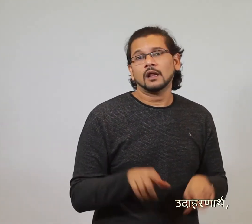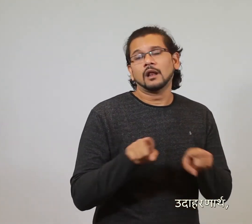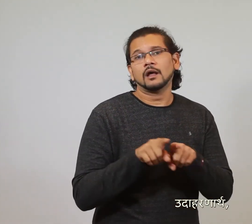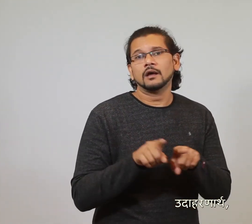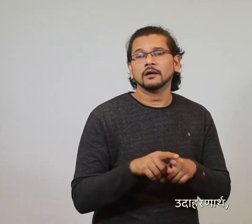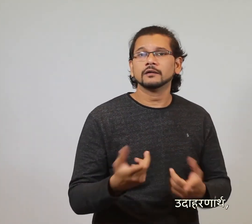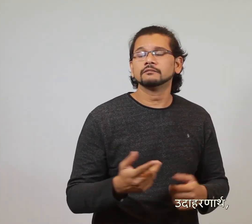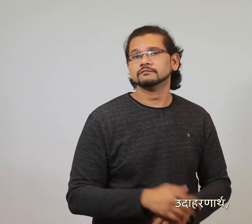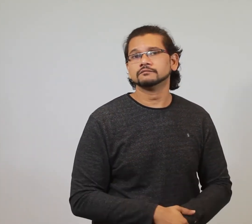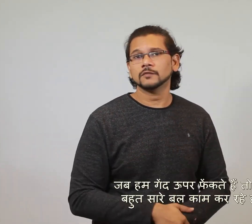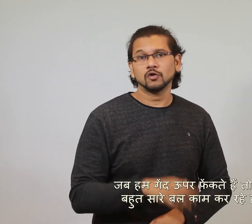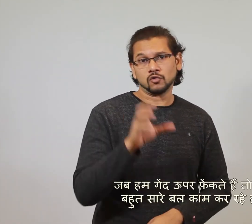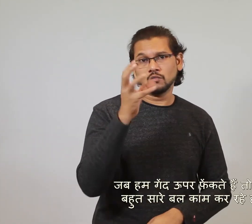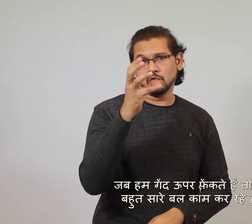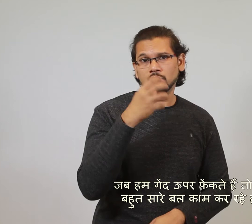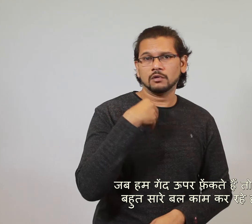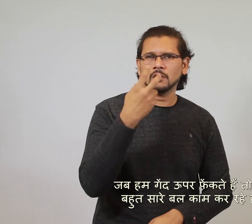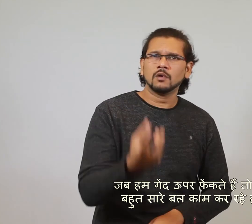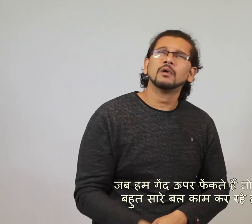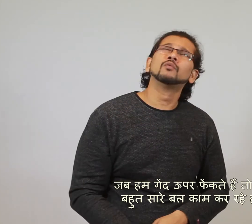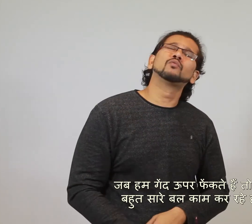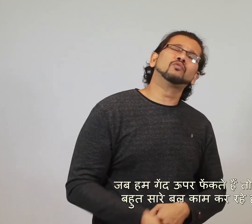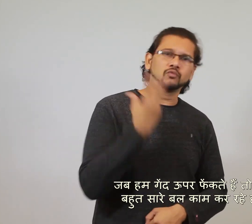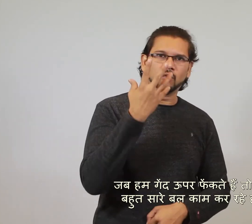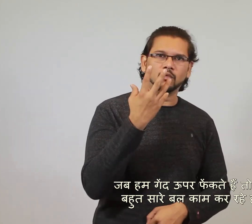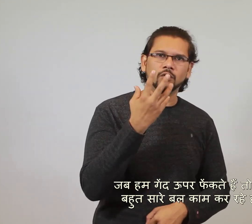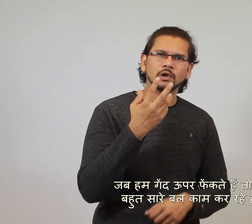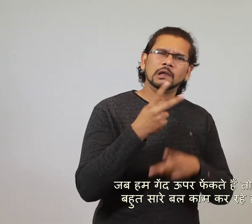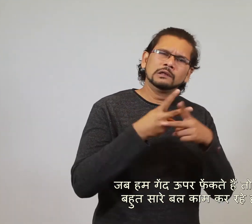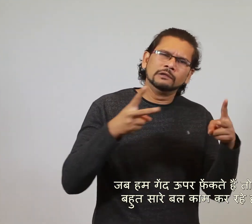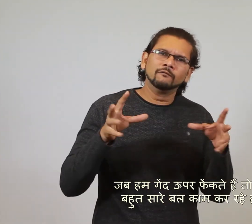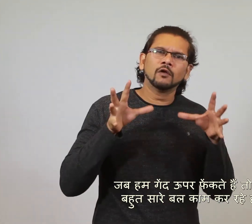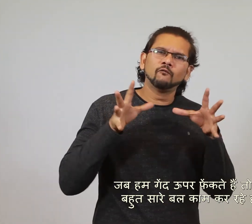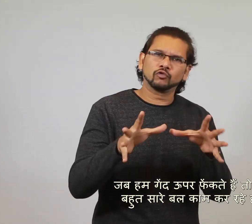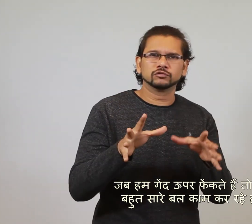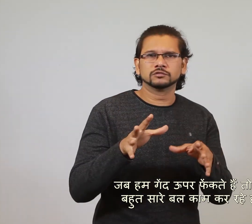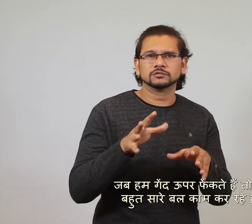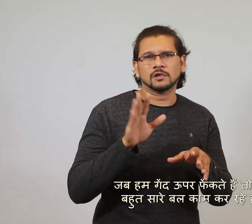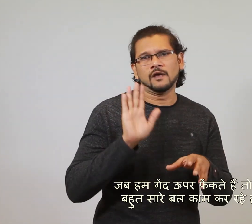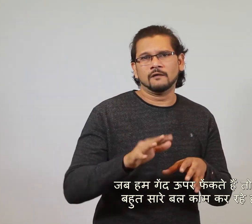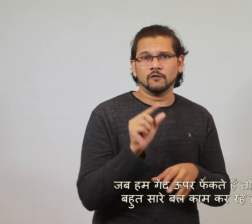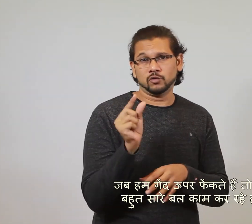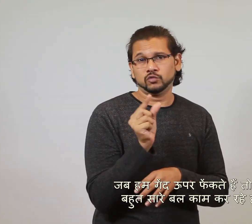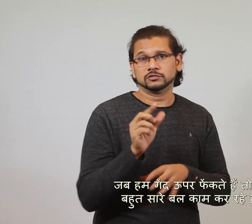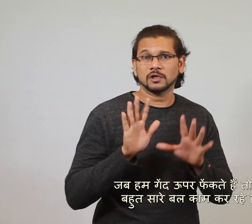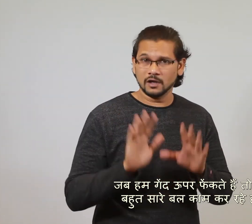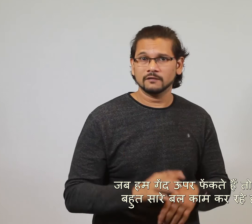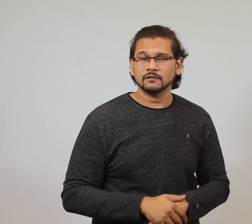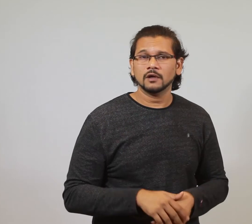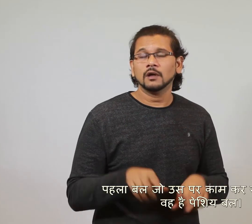उधार नार्थ जब हम गेंद उपर पेंकते हैं तो उस पर बहुत सारे बल काम कर रहे होते हैं